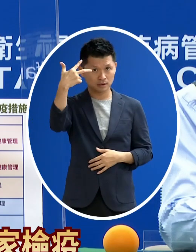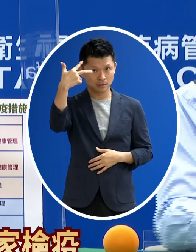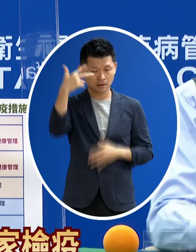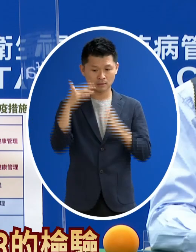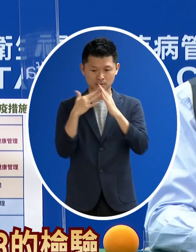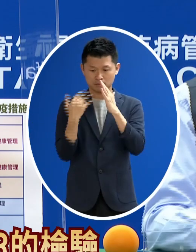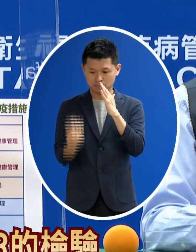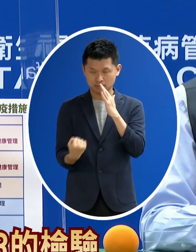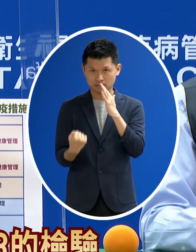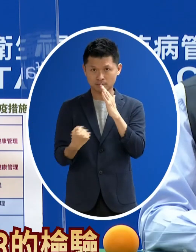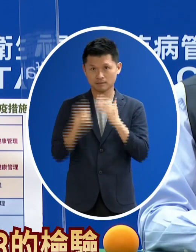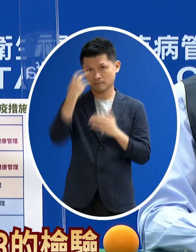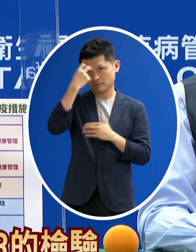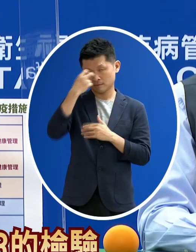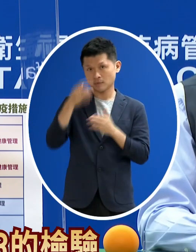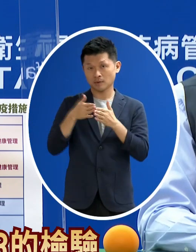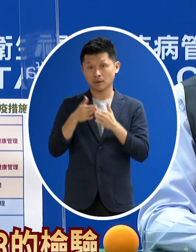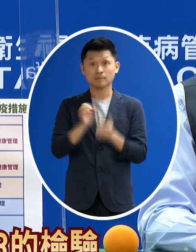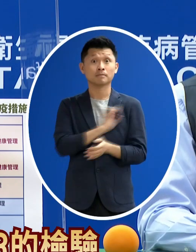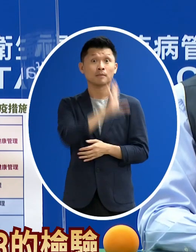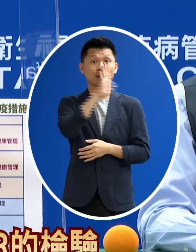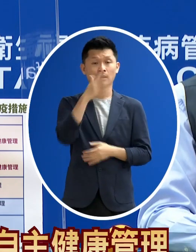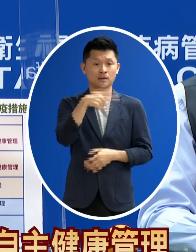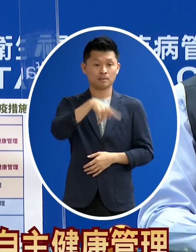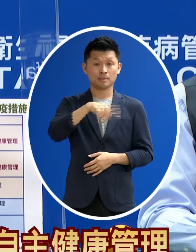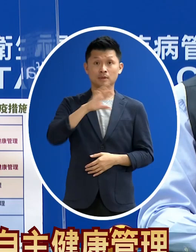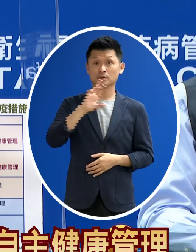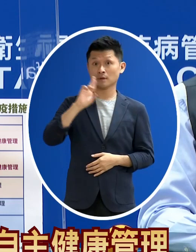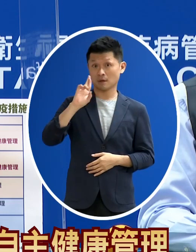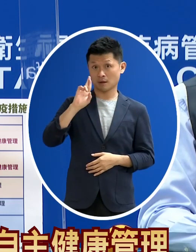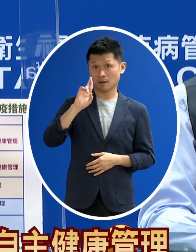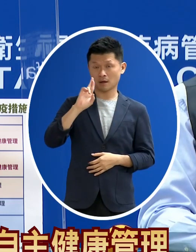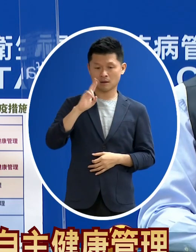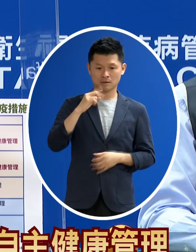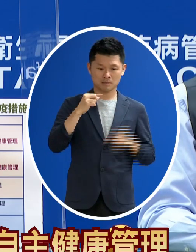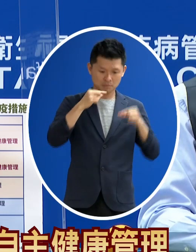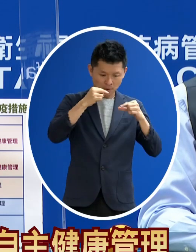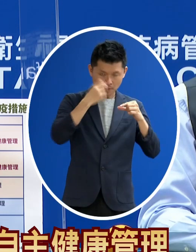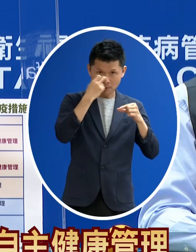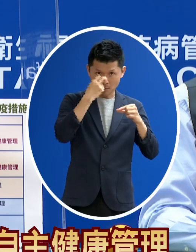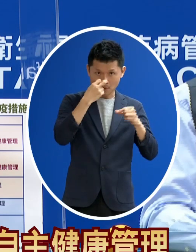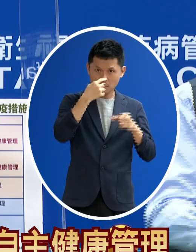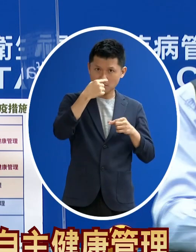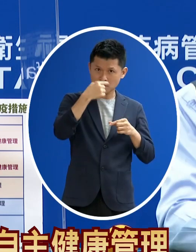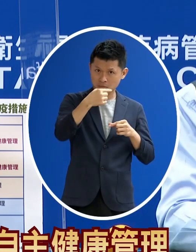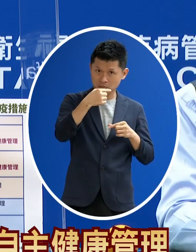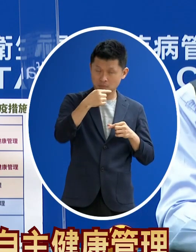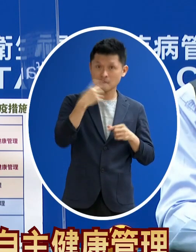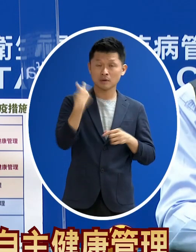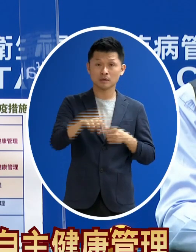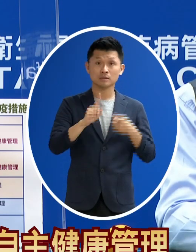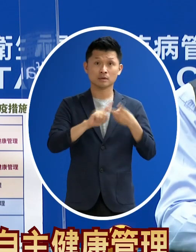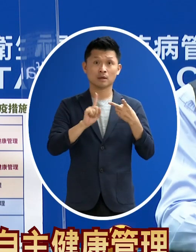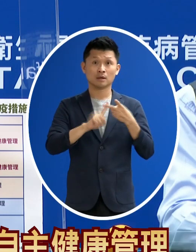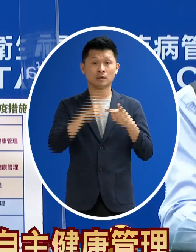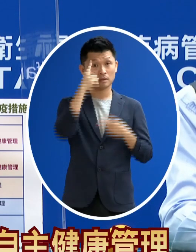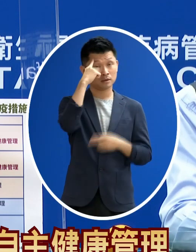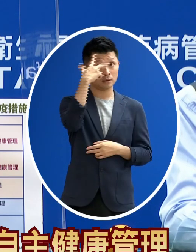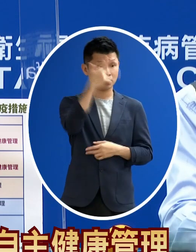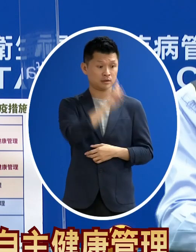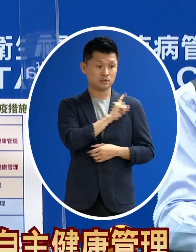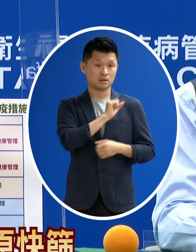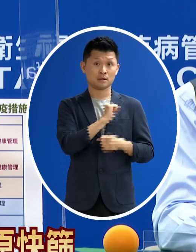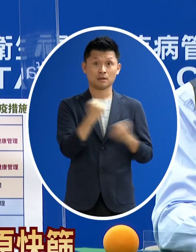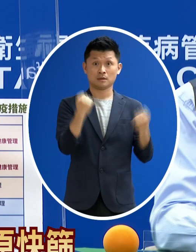家检疫，那结束日的时候 PCR 的检验，然后再加7天的加强版的自主健康管理，